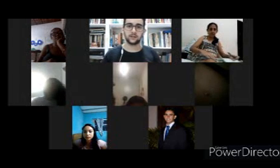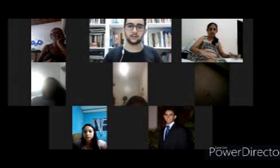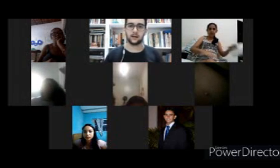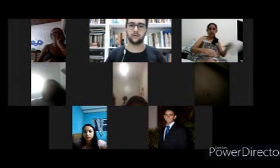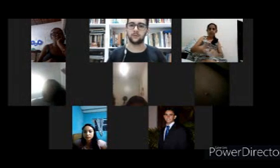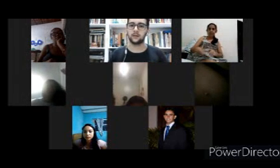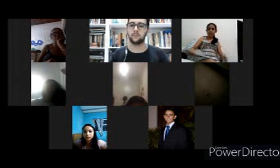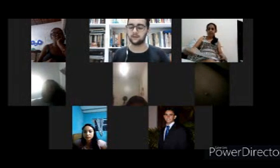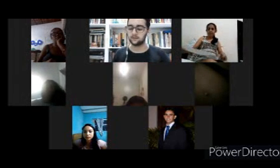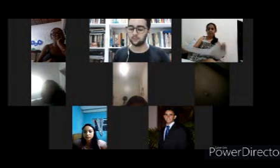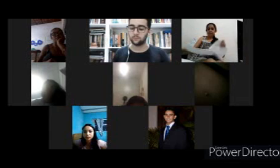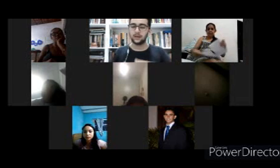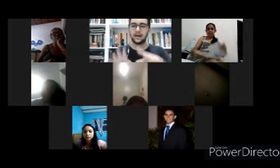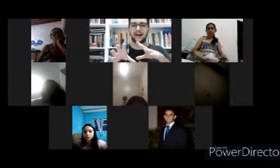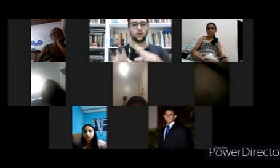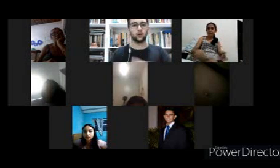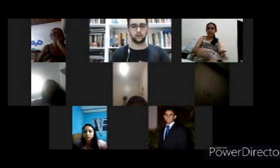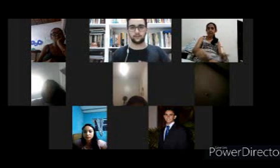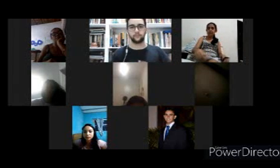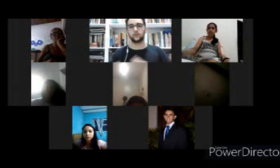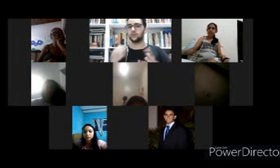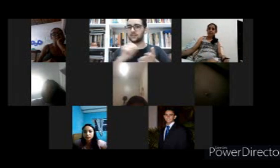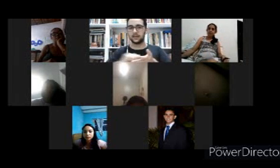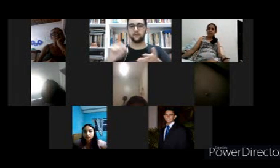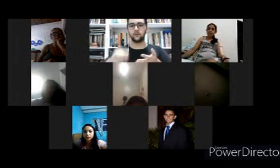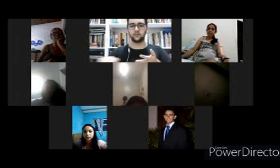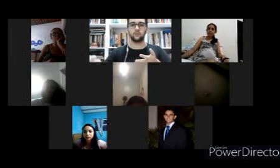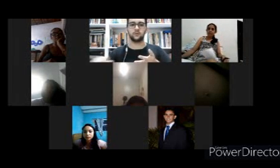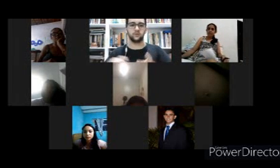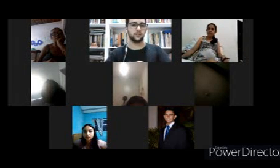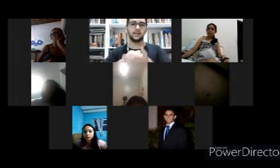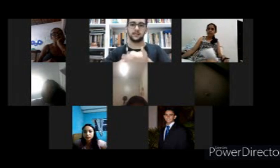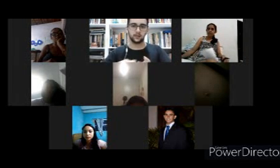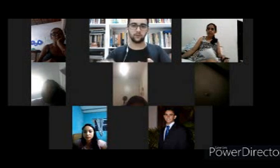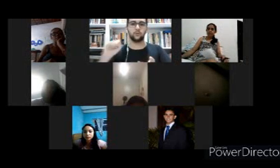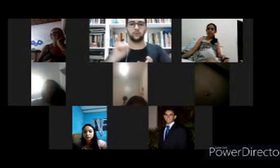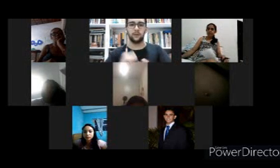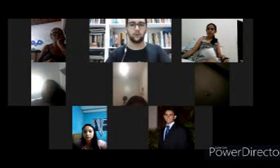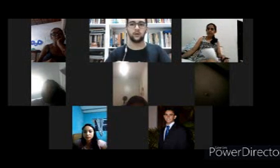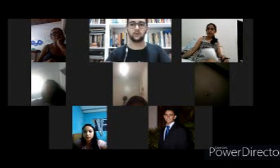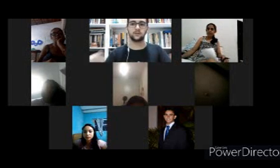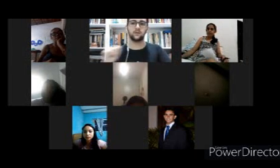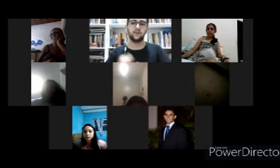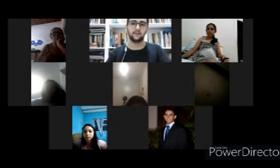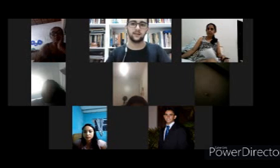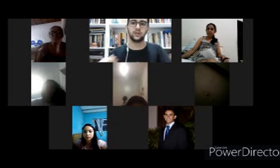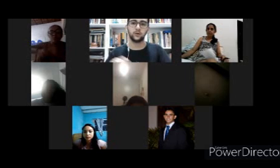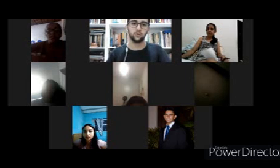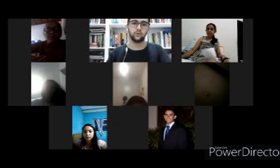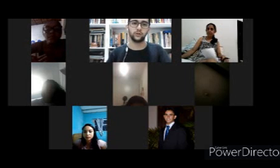vocês sábado, para quem participou. Anotem. Tipo, escrevam mesmo o nome de vocês, escrevam o nome do bairro. O que vocês forem fazer de